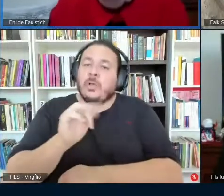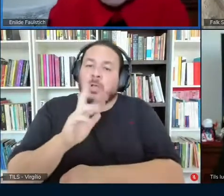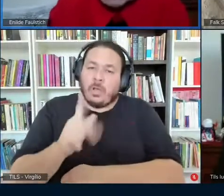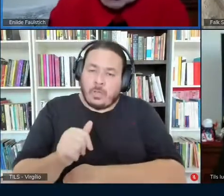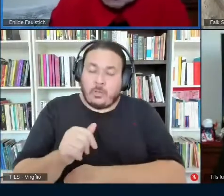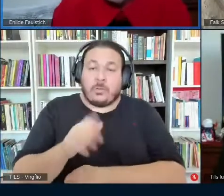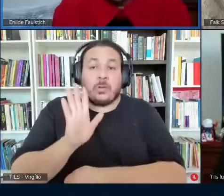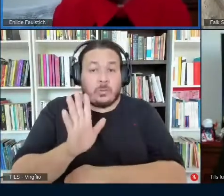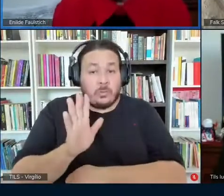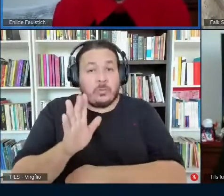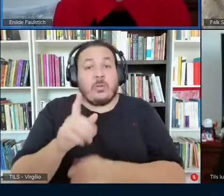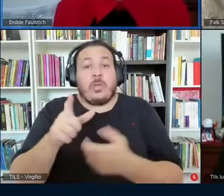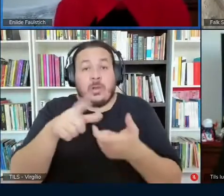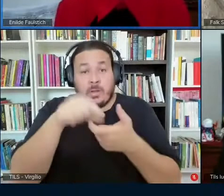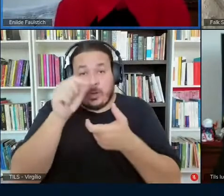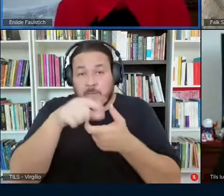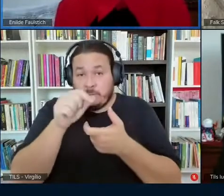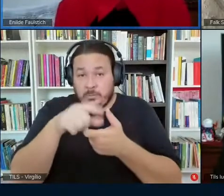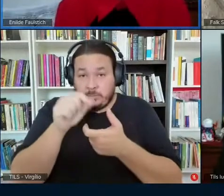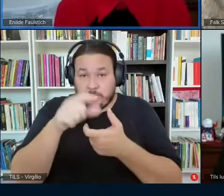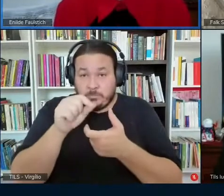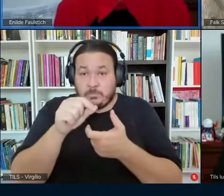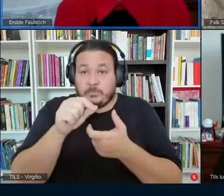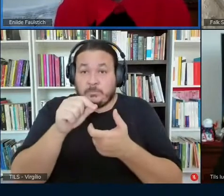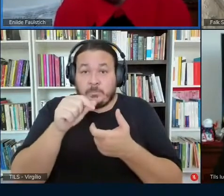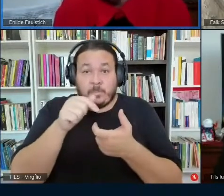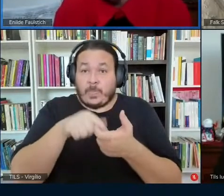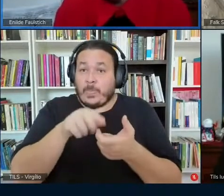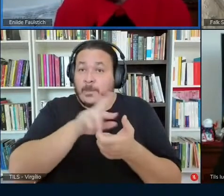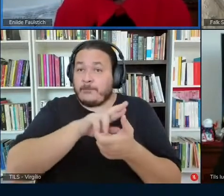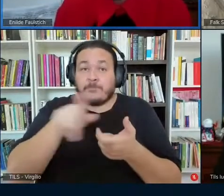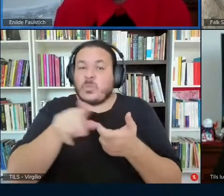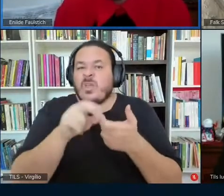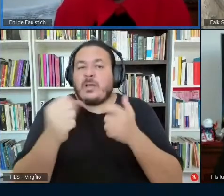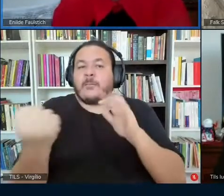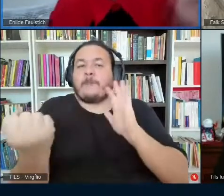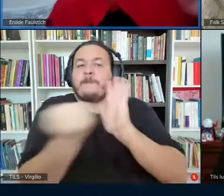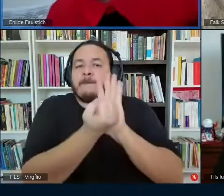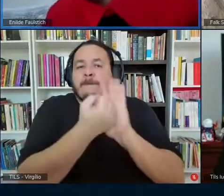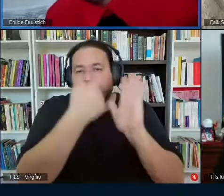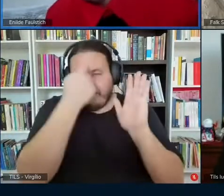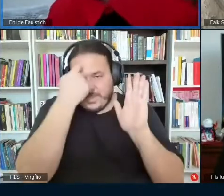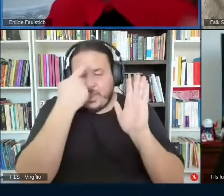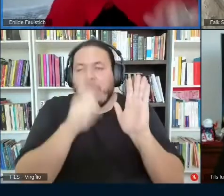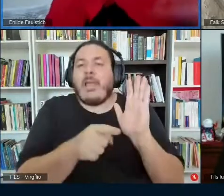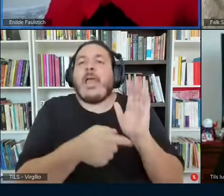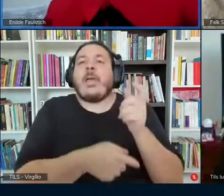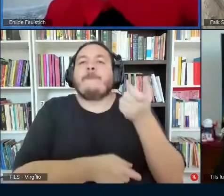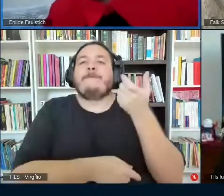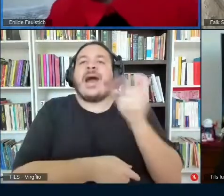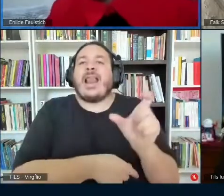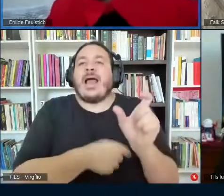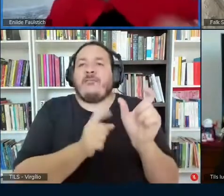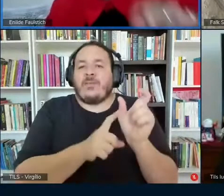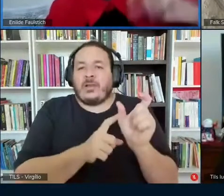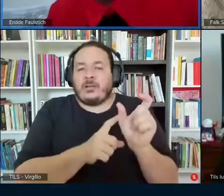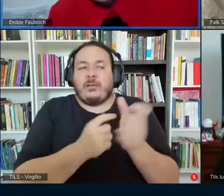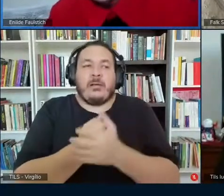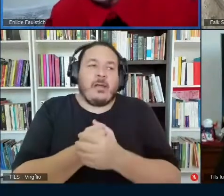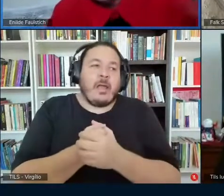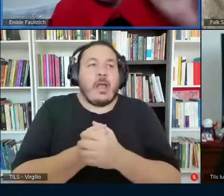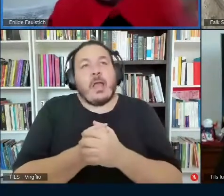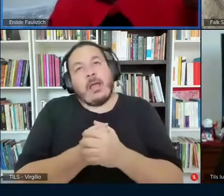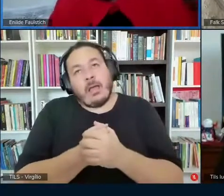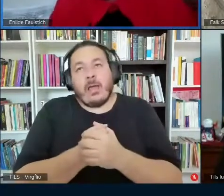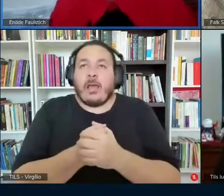o léxico, ele não é esse rótulo que as pessoas veem de assim, isso é uma palavra, é porque agora diz assim, é porque